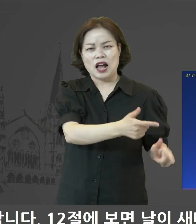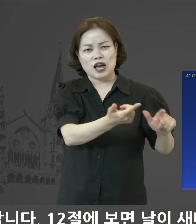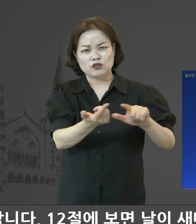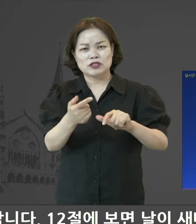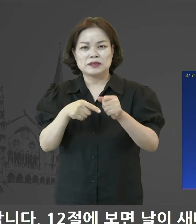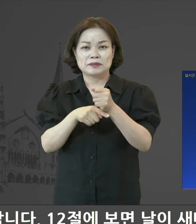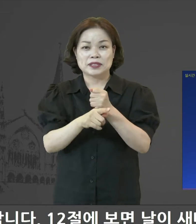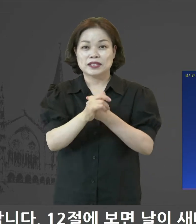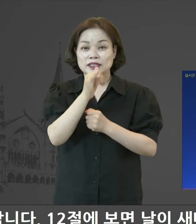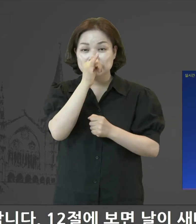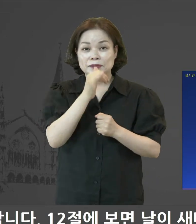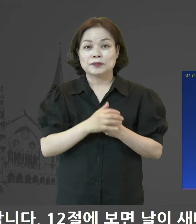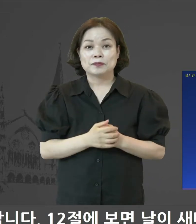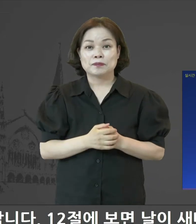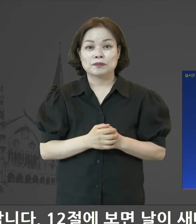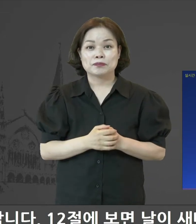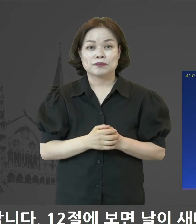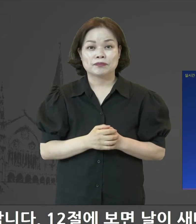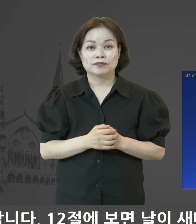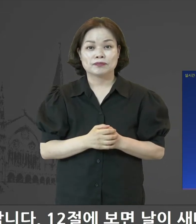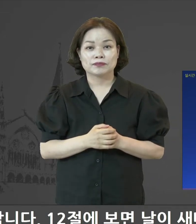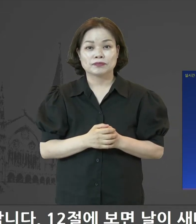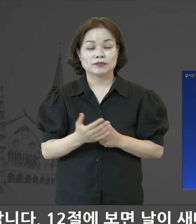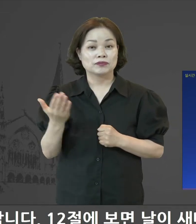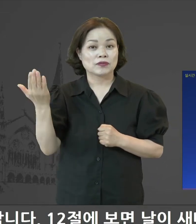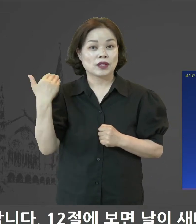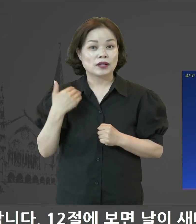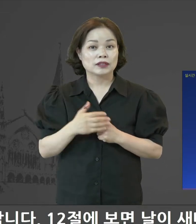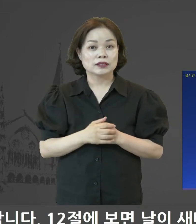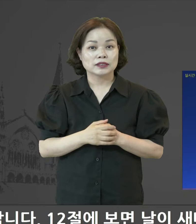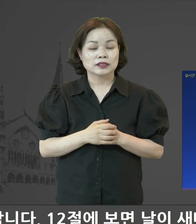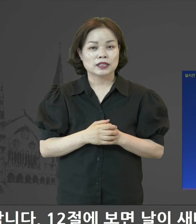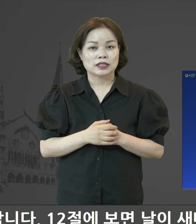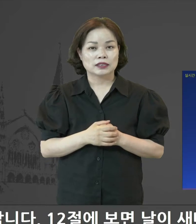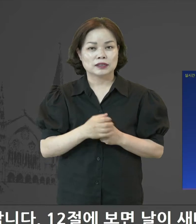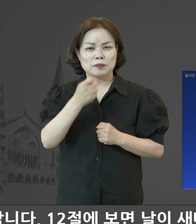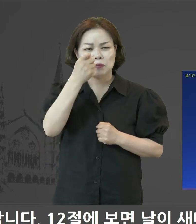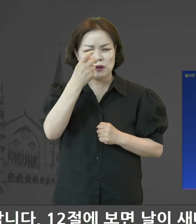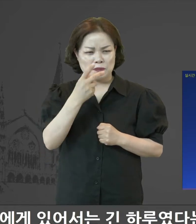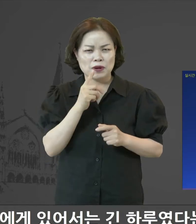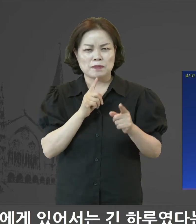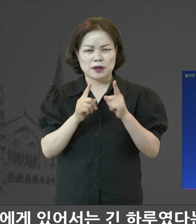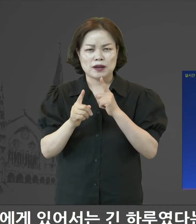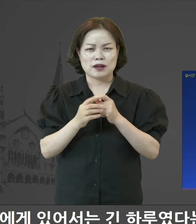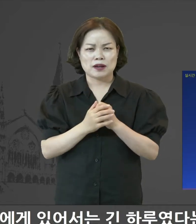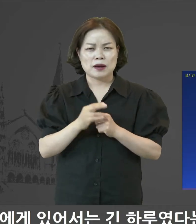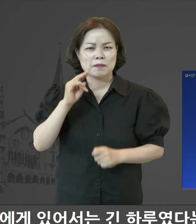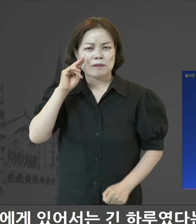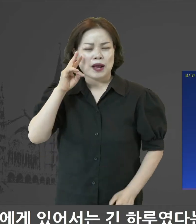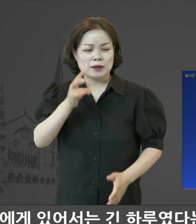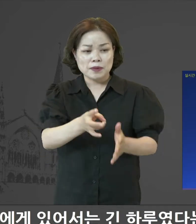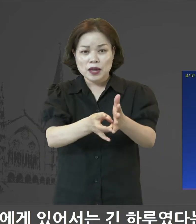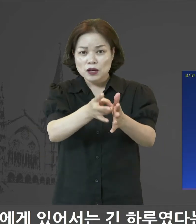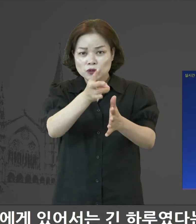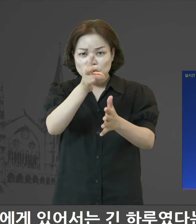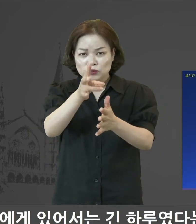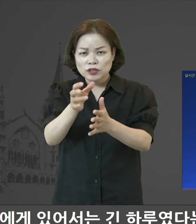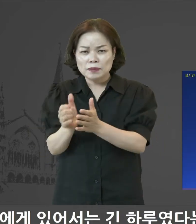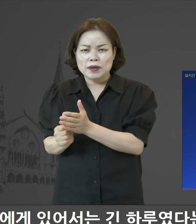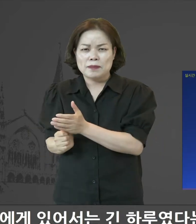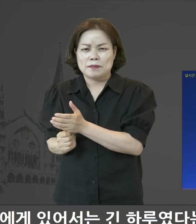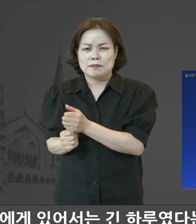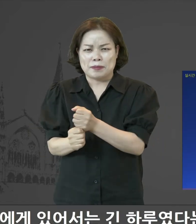담겨 있습니다. 우리 전에 앞에 다룬 몇 번의 말씀들이 바울이 예루살렘에서